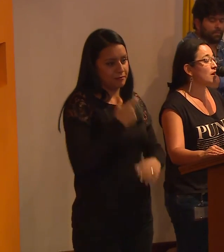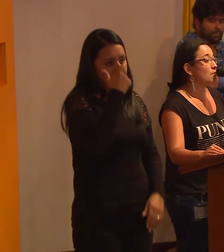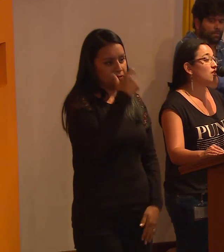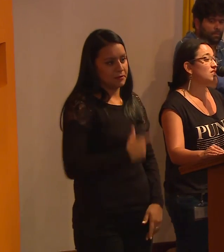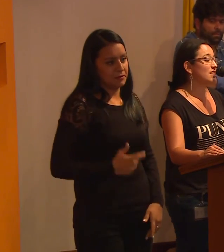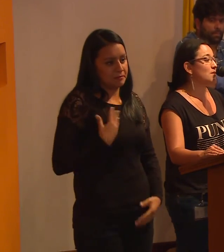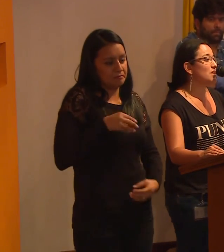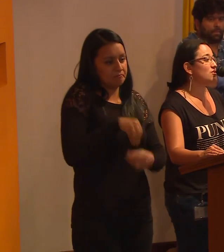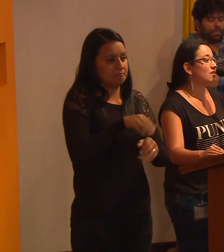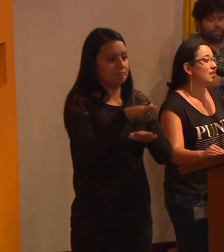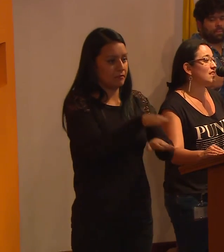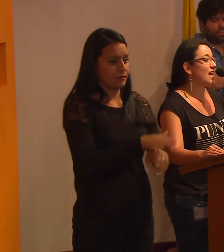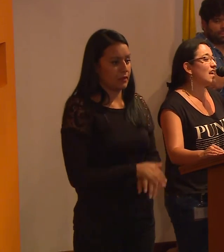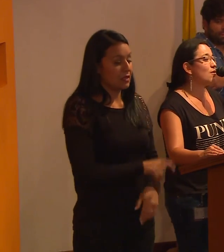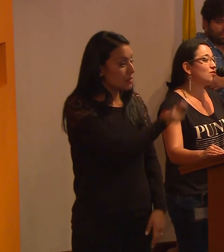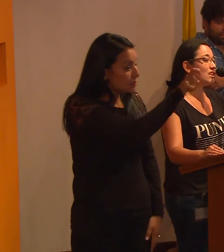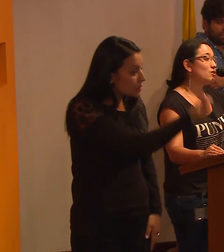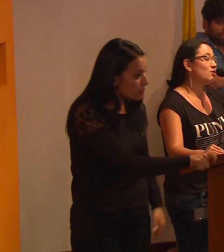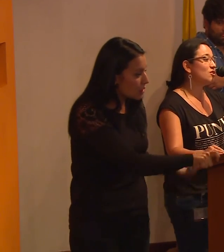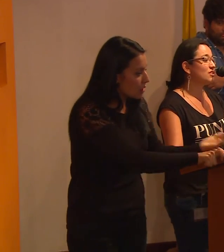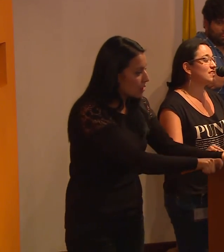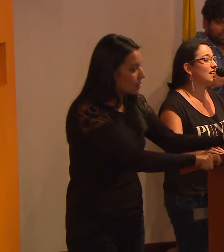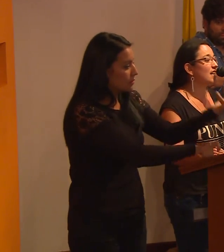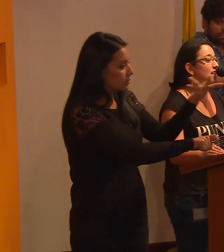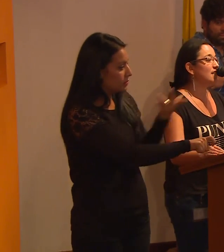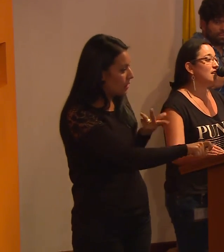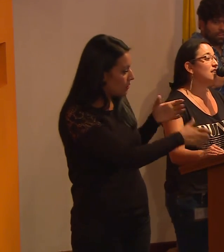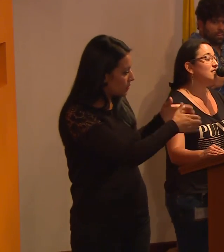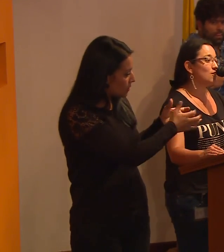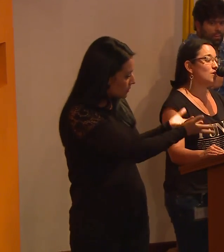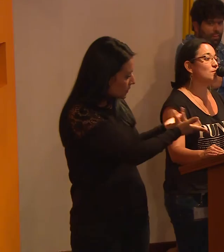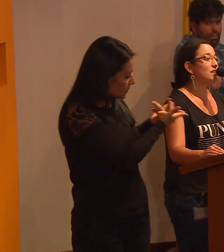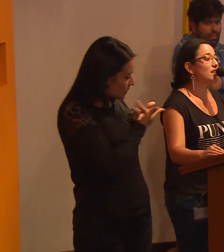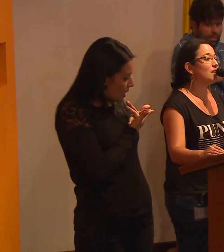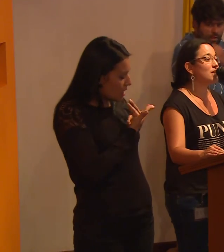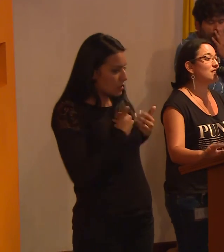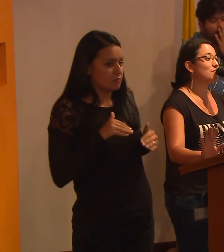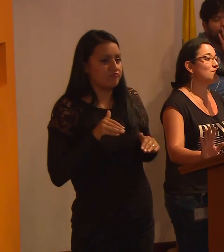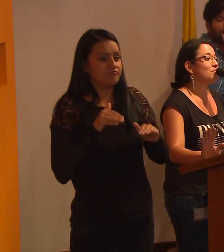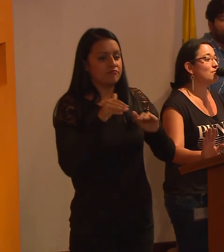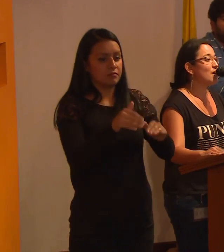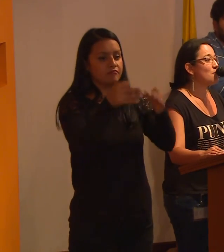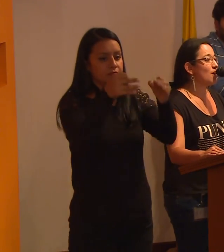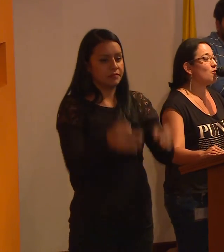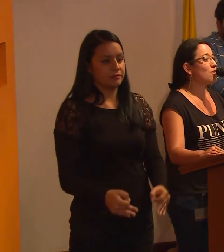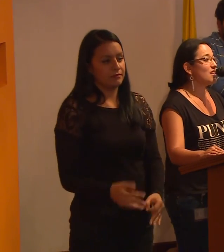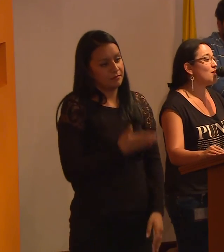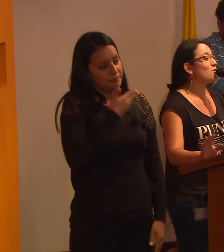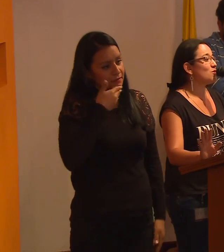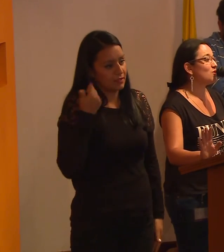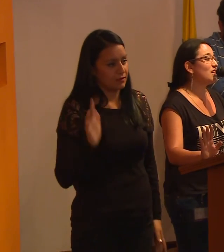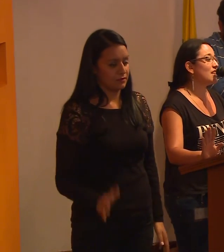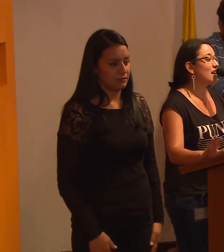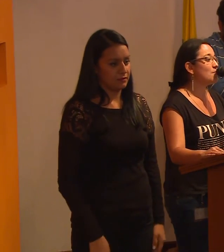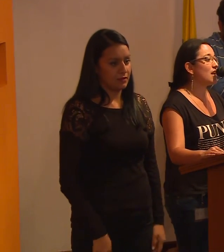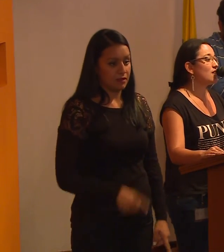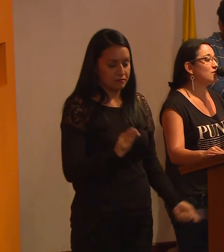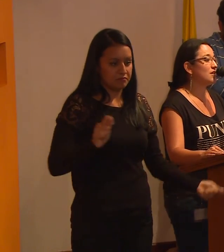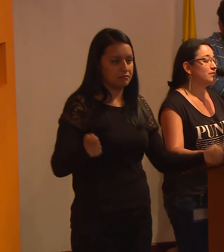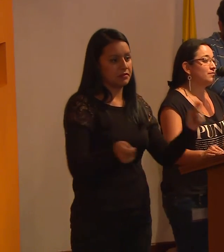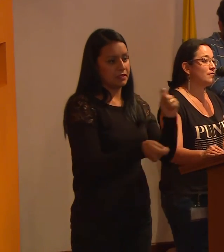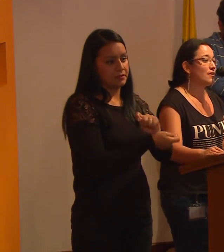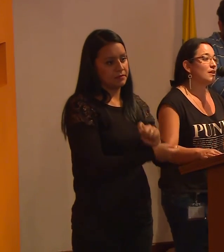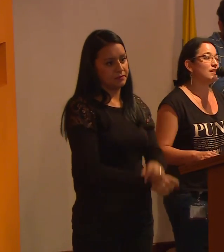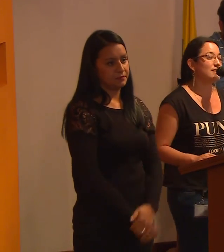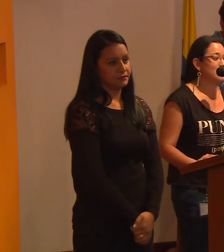ahí, pero si esa persona trae la voz de todos los que están ahí, seguramente va a ser mejor y de pronto tiende a cambiar la